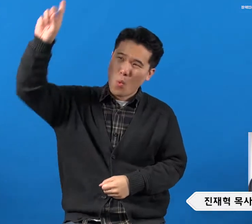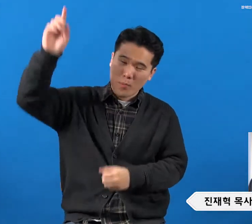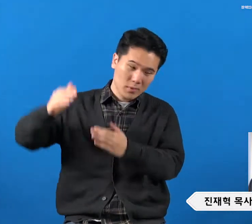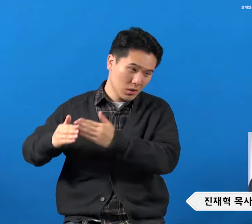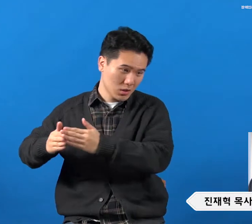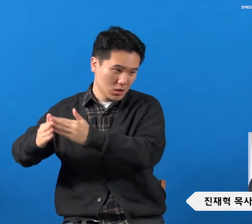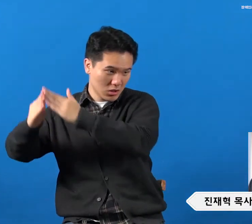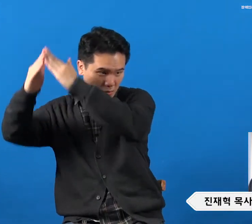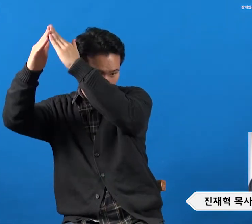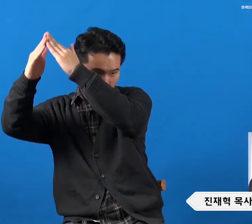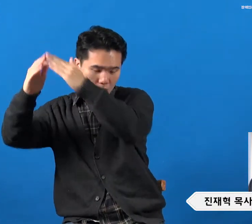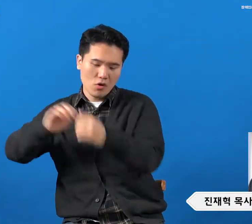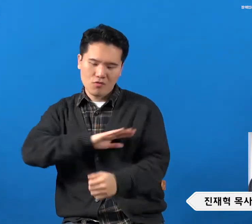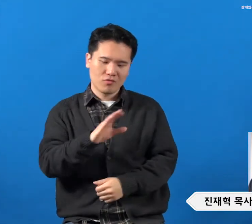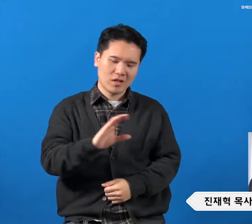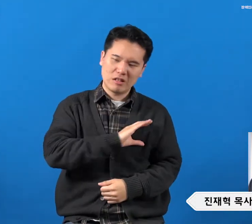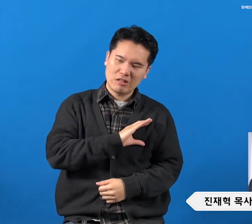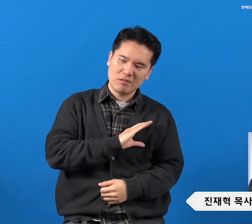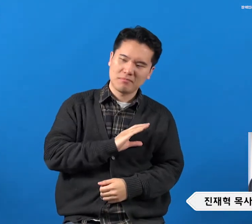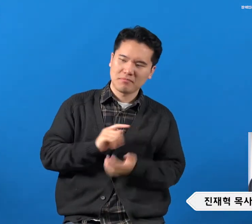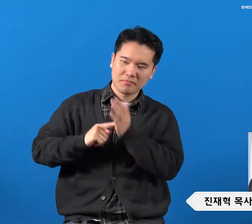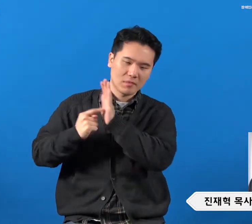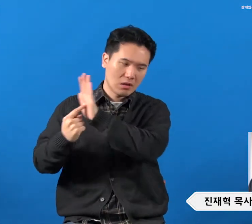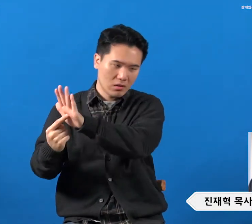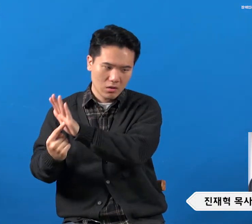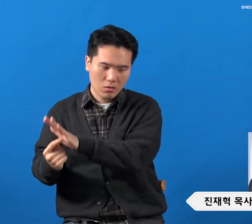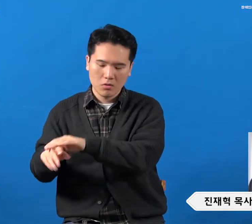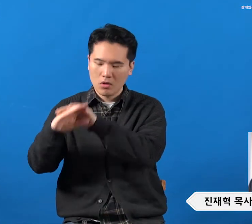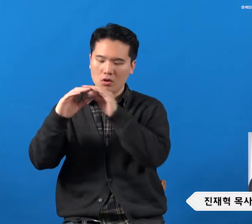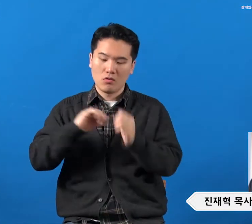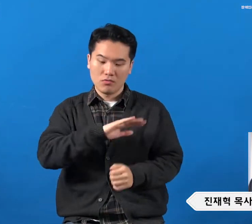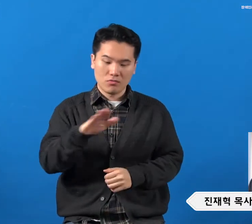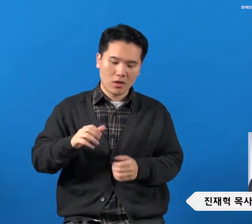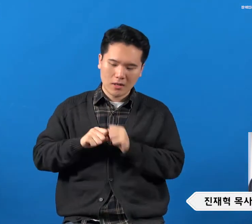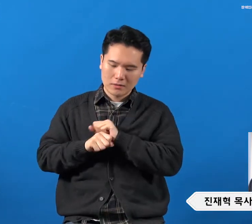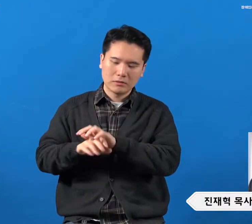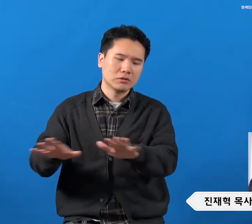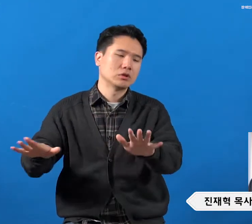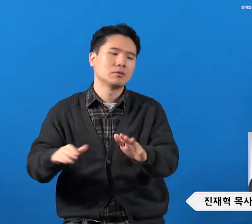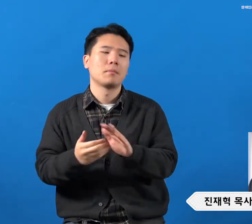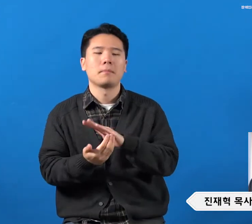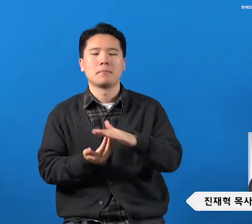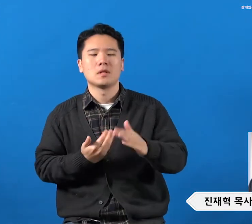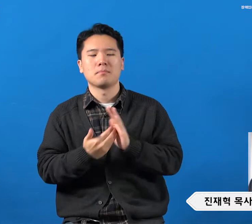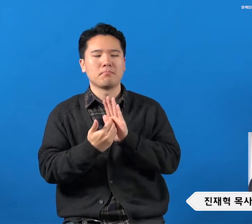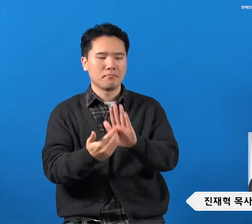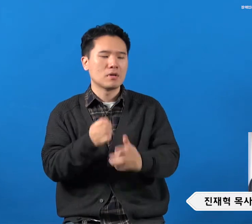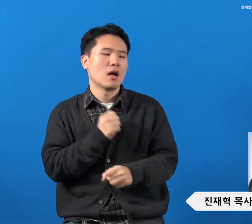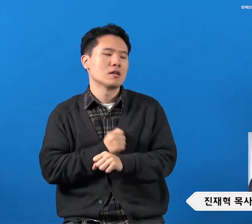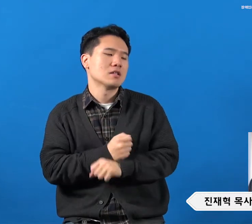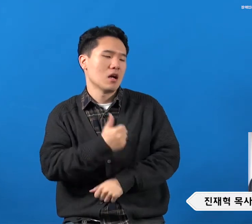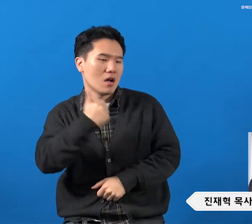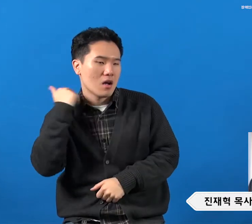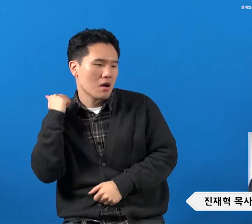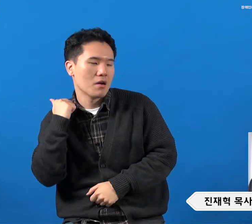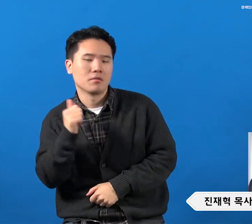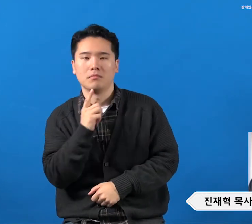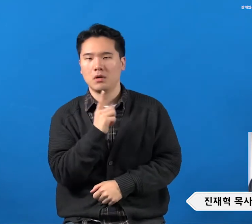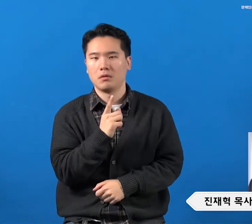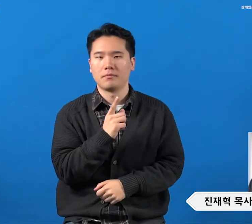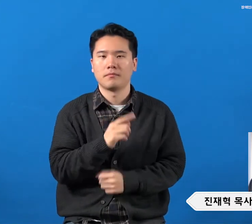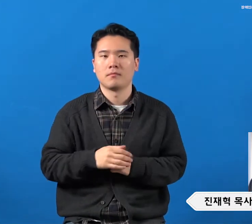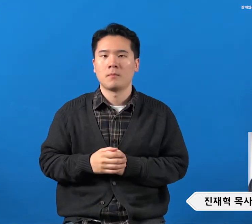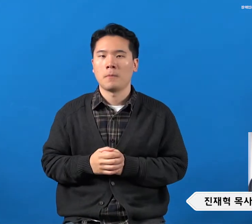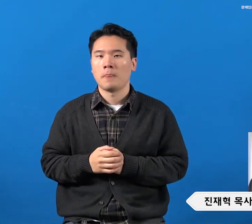우리 이름을 내고 온 지면에 흩어짐을 면하자 하였더니, 서로를 향해서